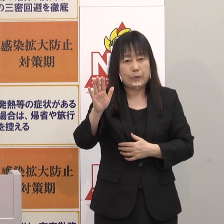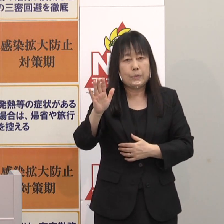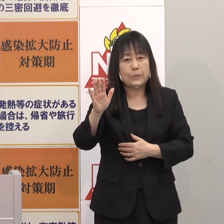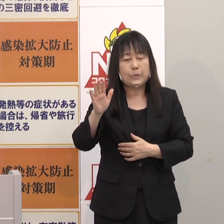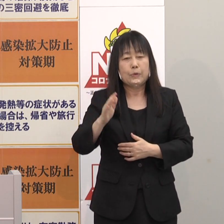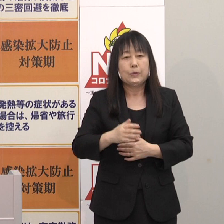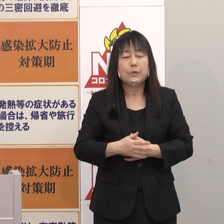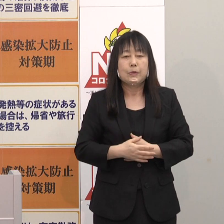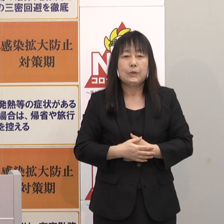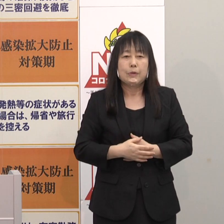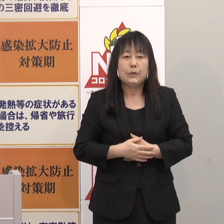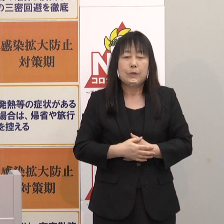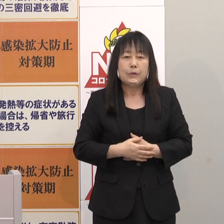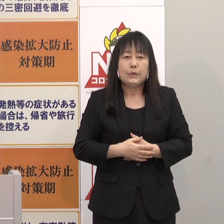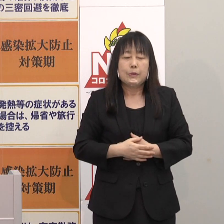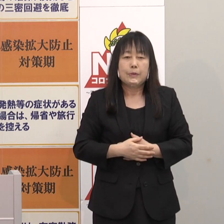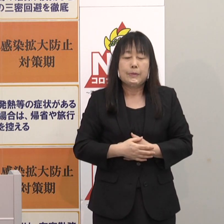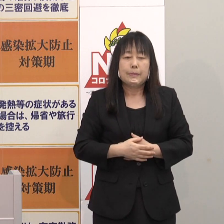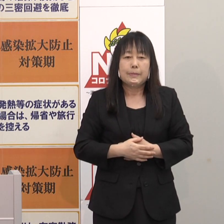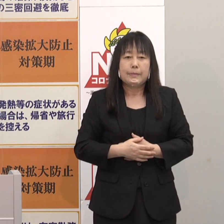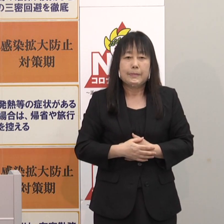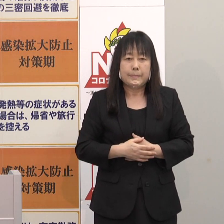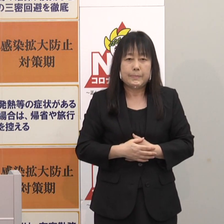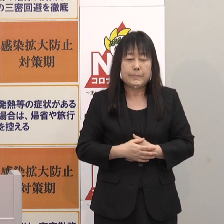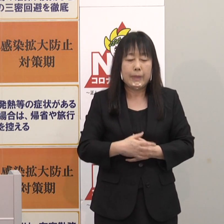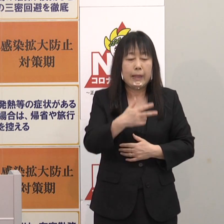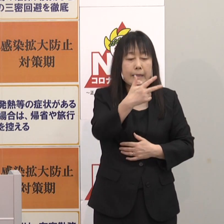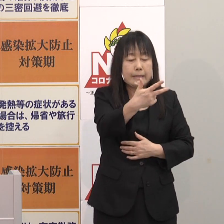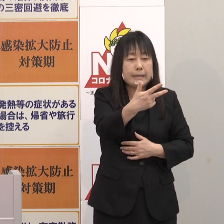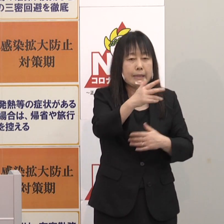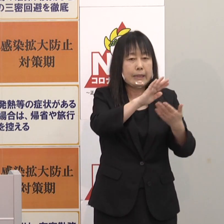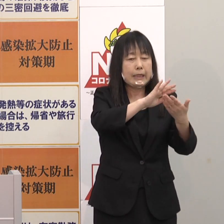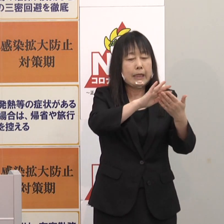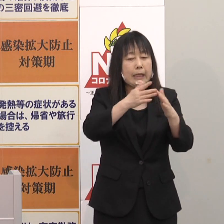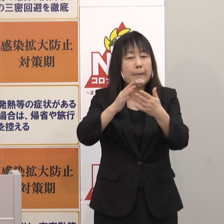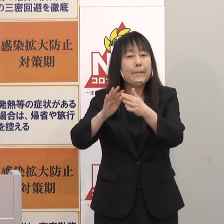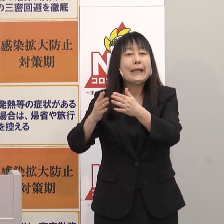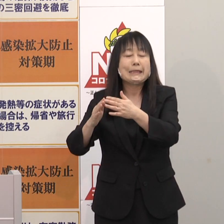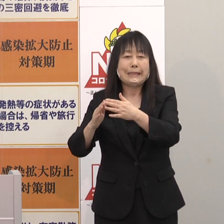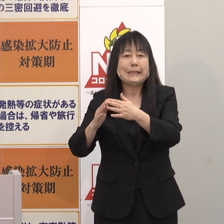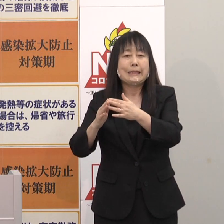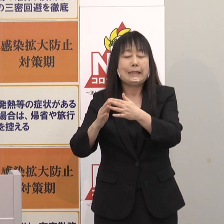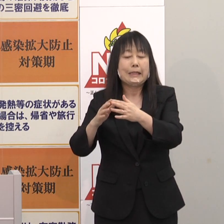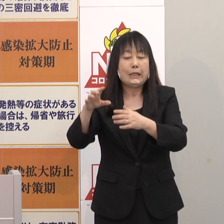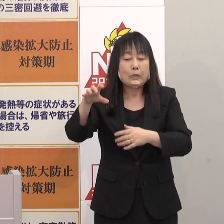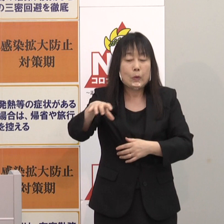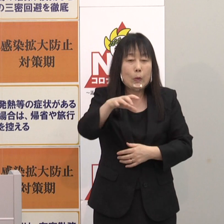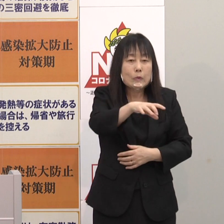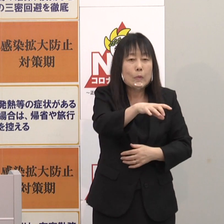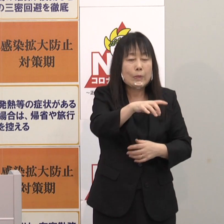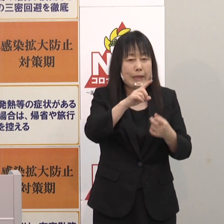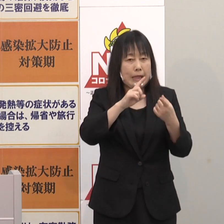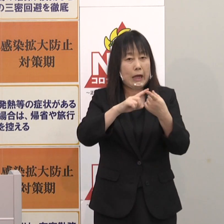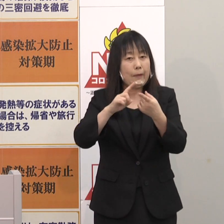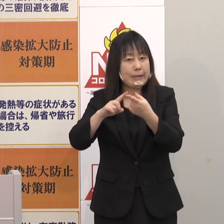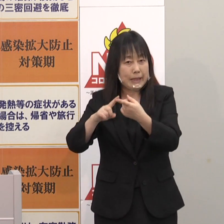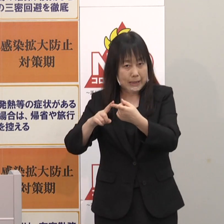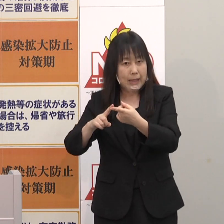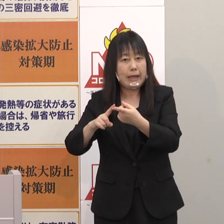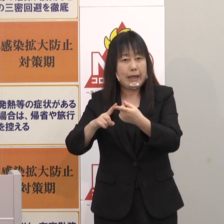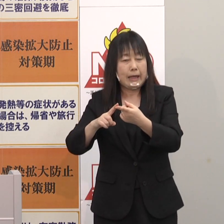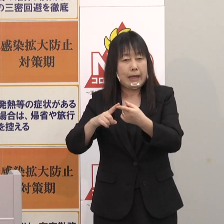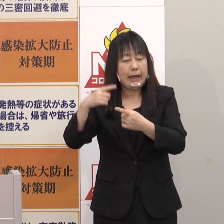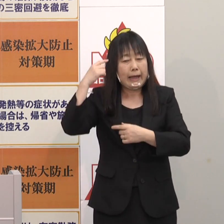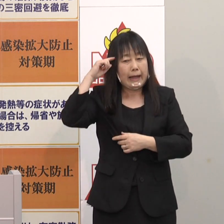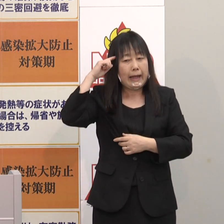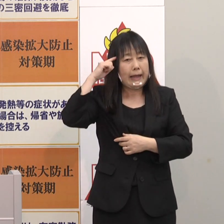各市町において、市町レベルで地域の実情に応じた交通サービスの検討